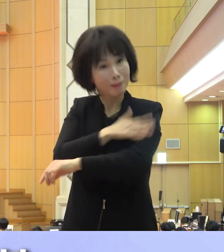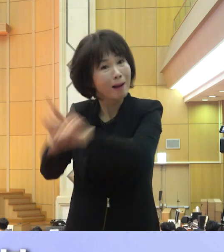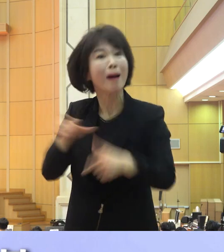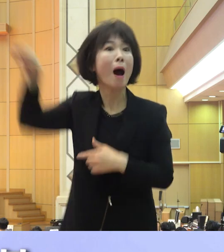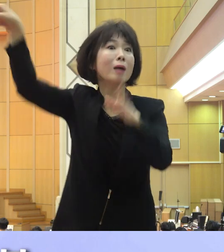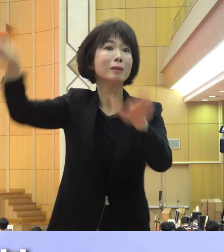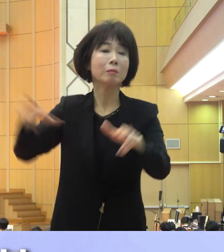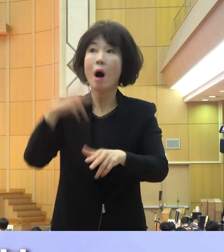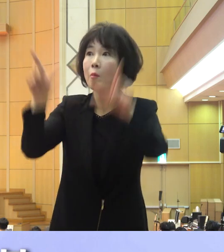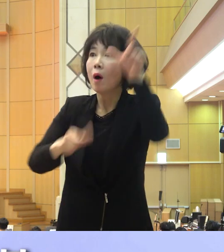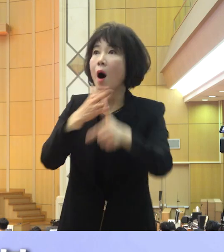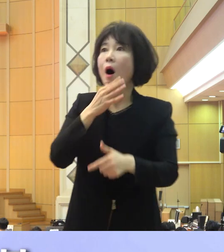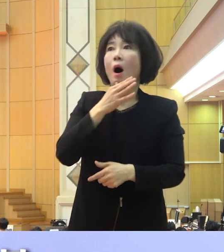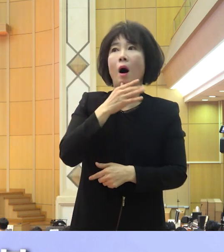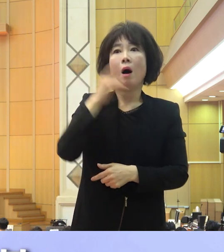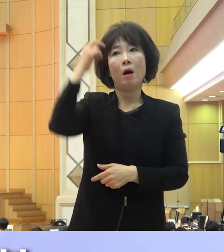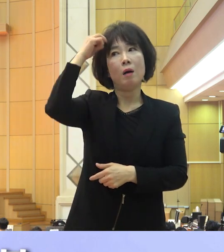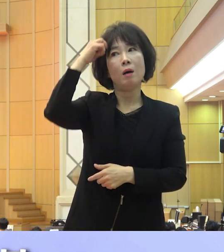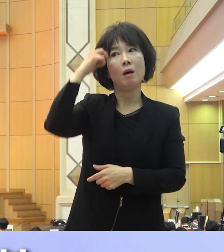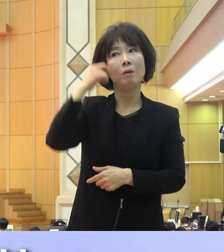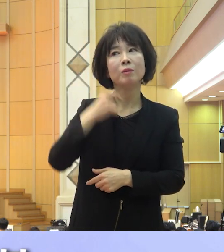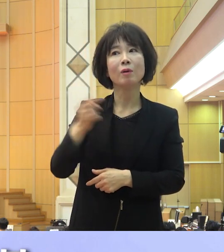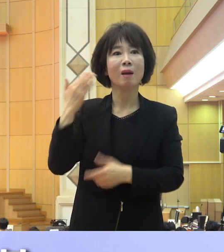나는 그 모습을 지금도 보면서